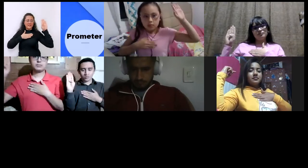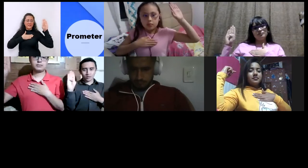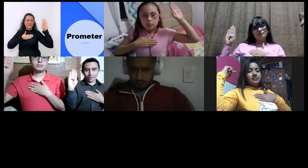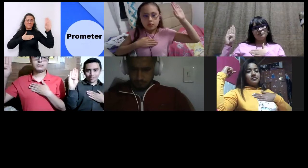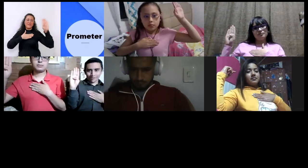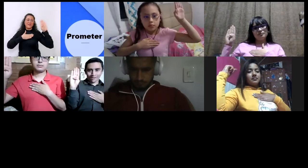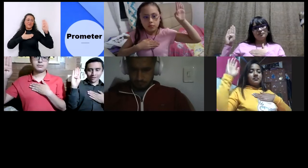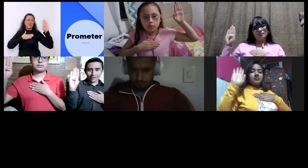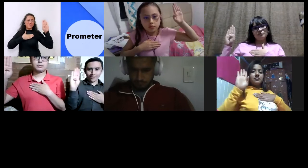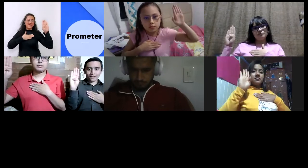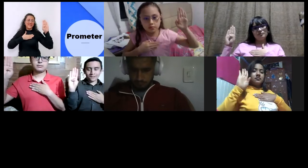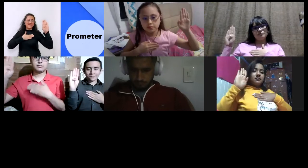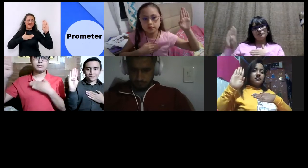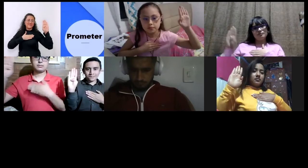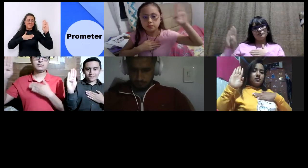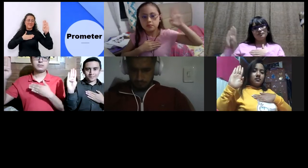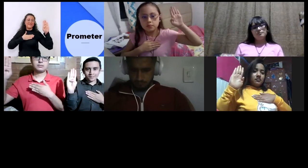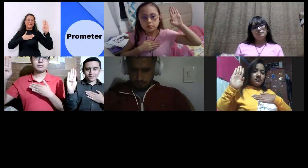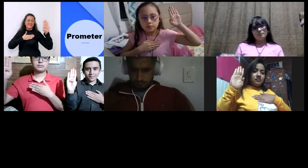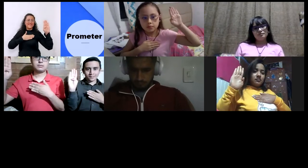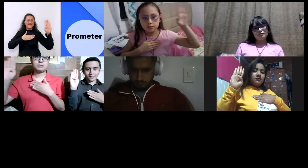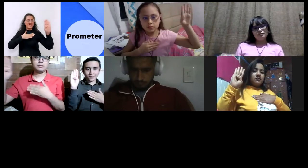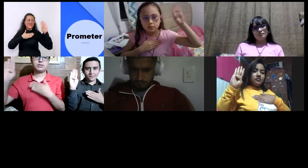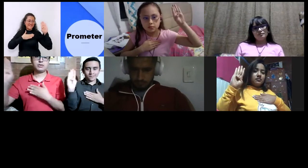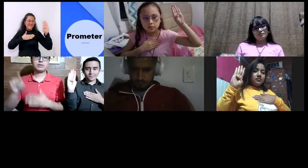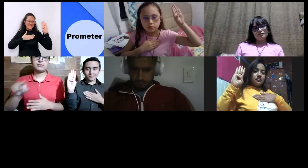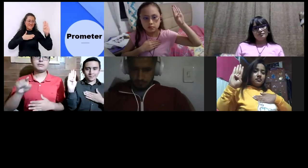otra, ¿cierto? Prometer. Es fácil de recordar.